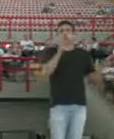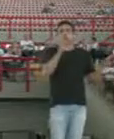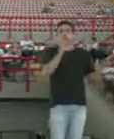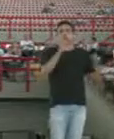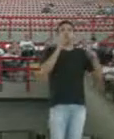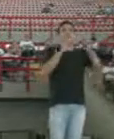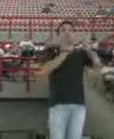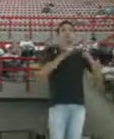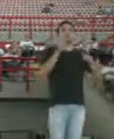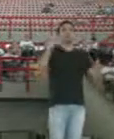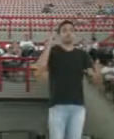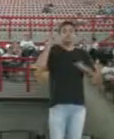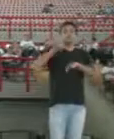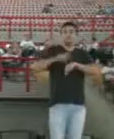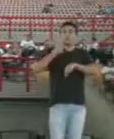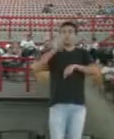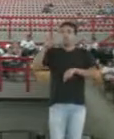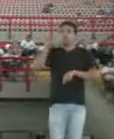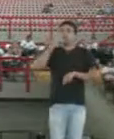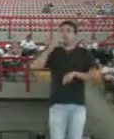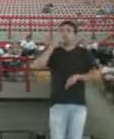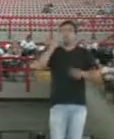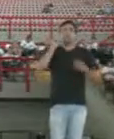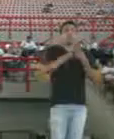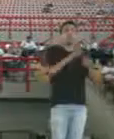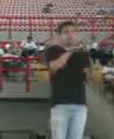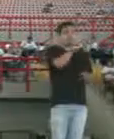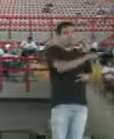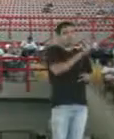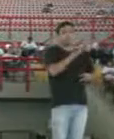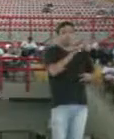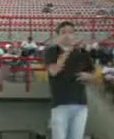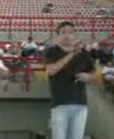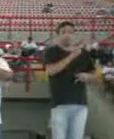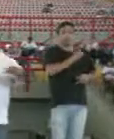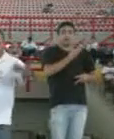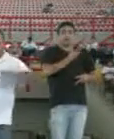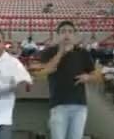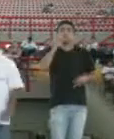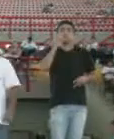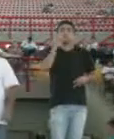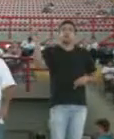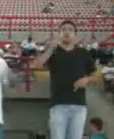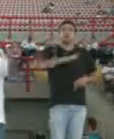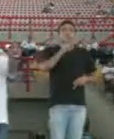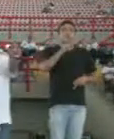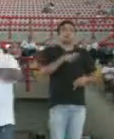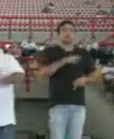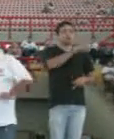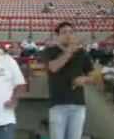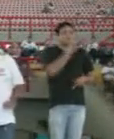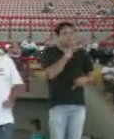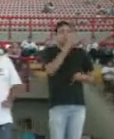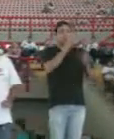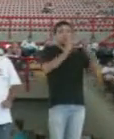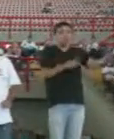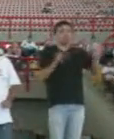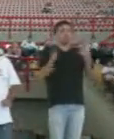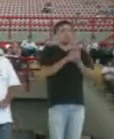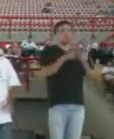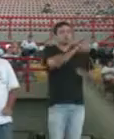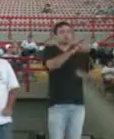fala, porque na hora que você fala com a sua mãe do jeito que você fala com a sua amiga, o que que a sua mãe diz? Não fale comigo desse jeito que eu não